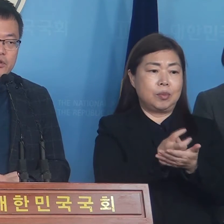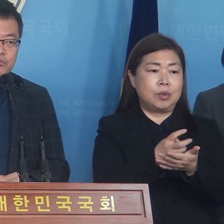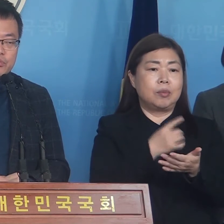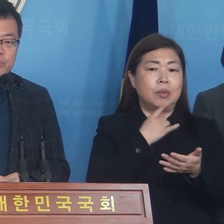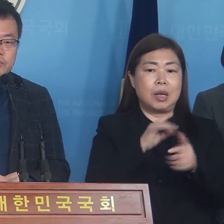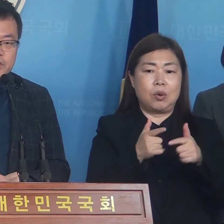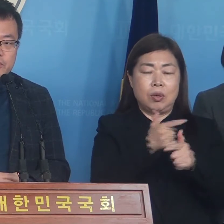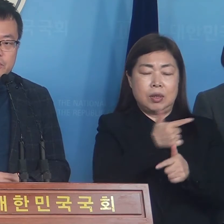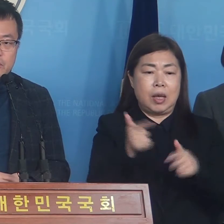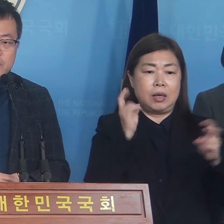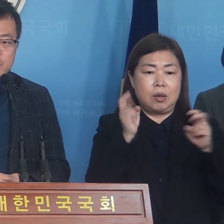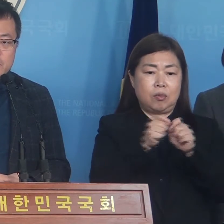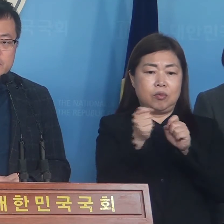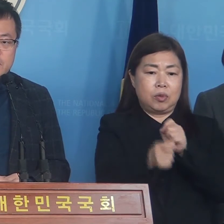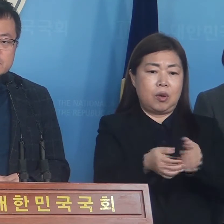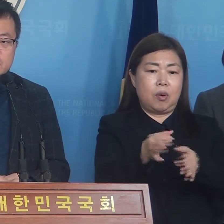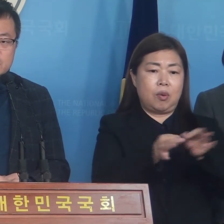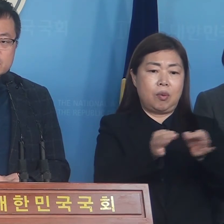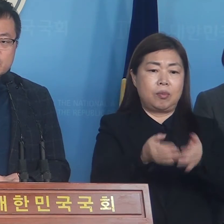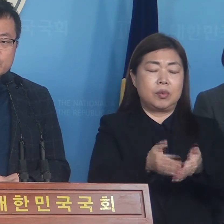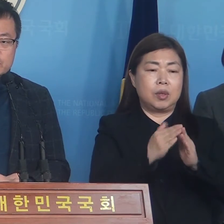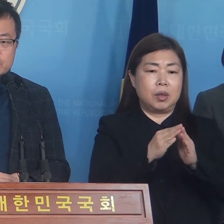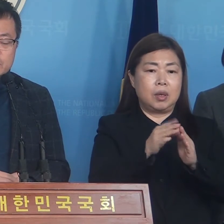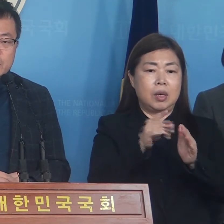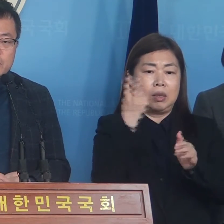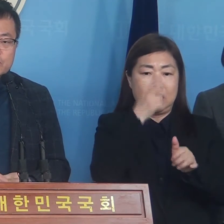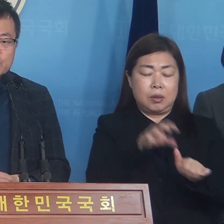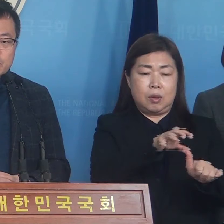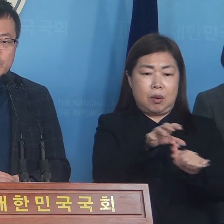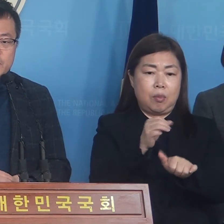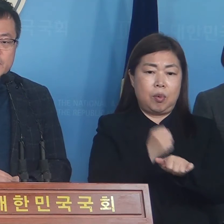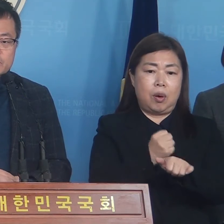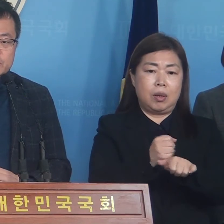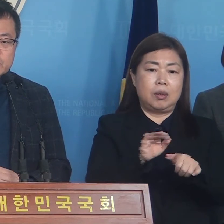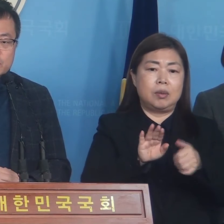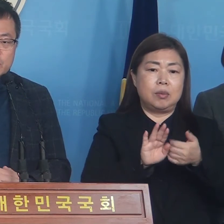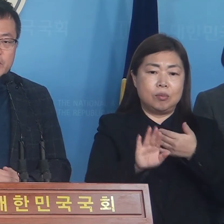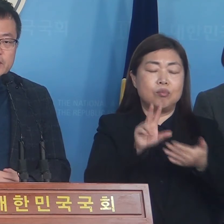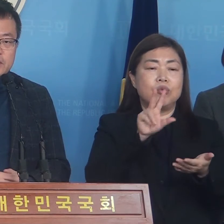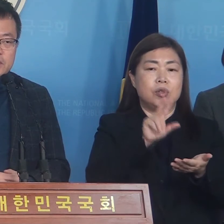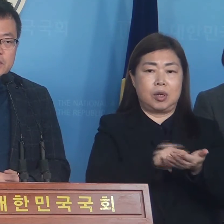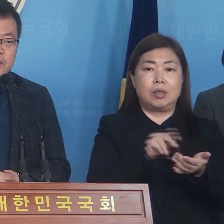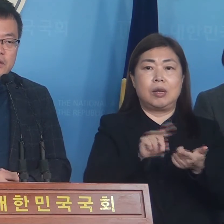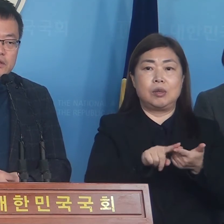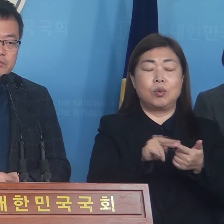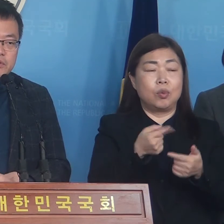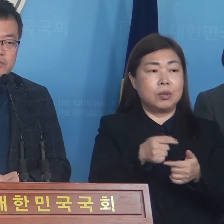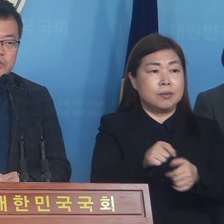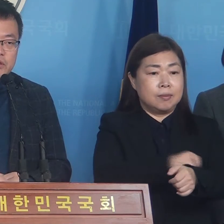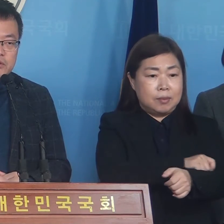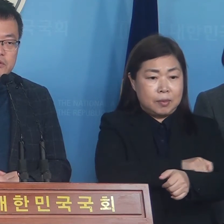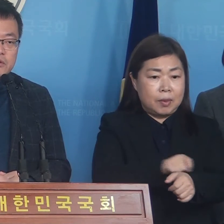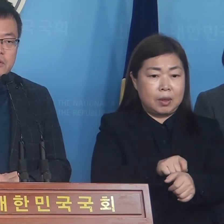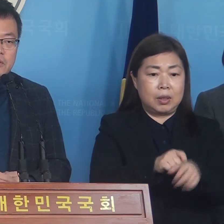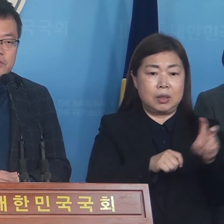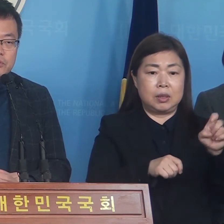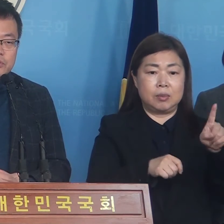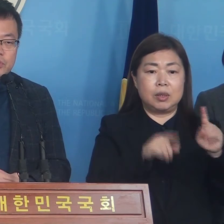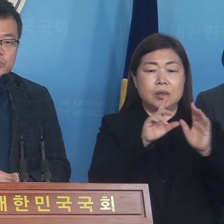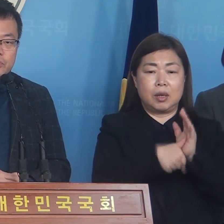못지않게 대기업 유통업체로부터 이런 상점가들을 보호해주는 유통법에 대한 문제도 반드시 21대